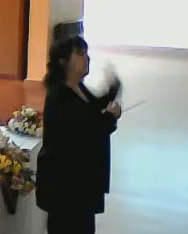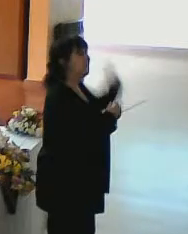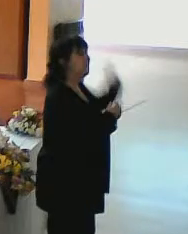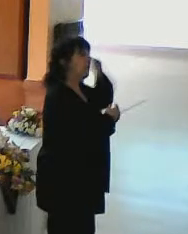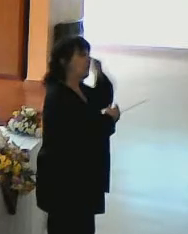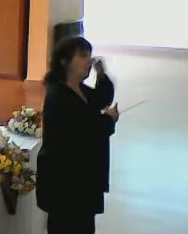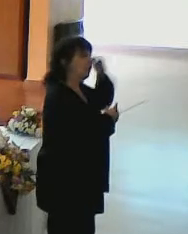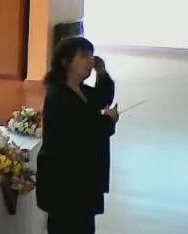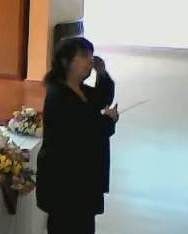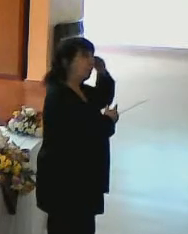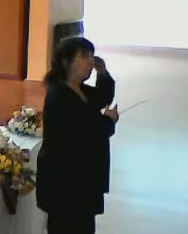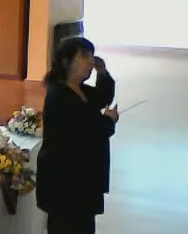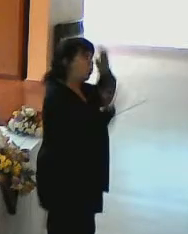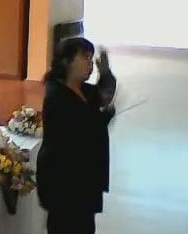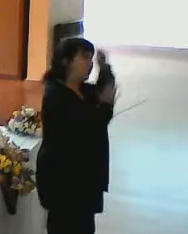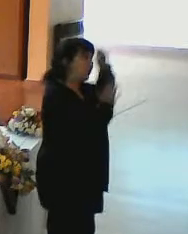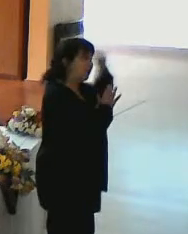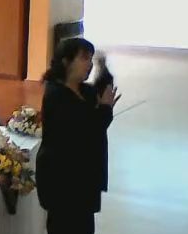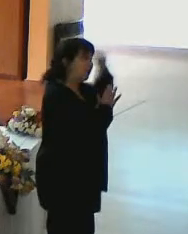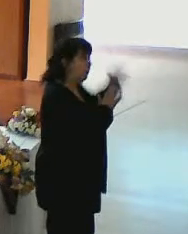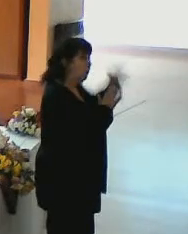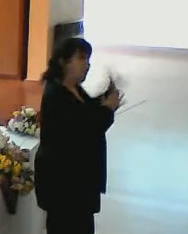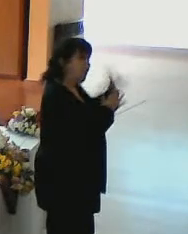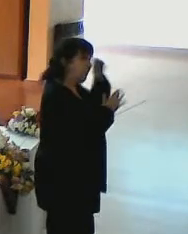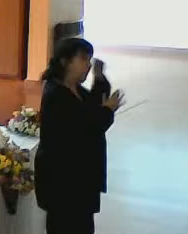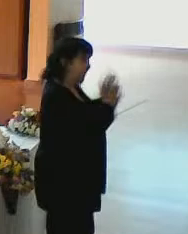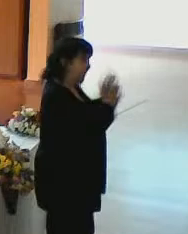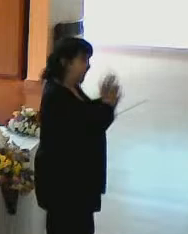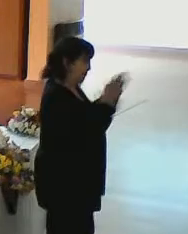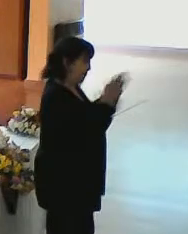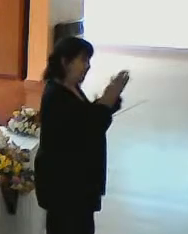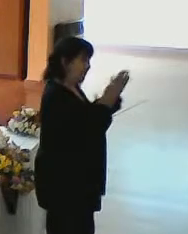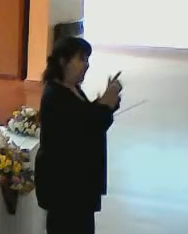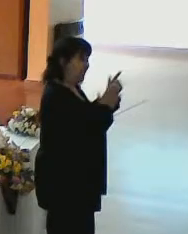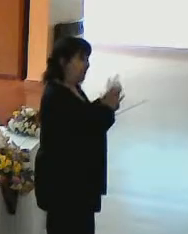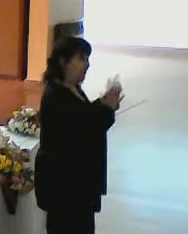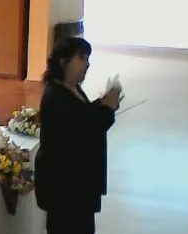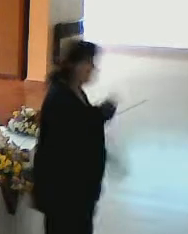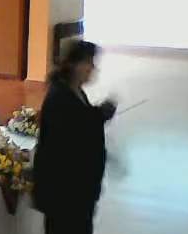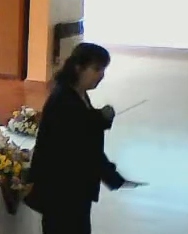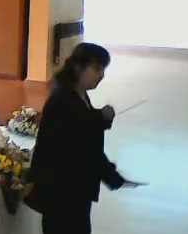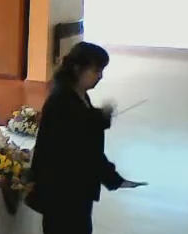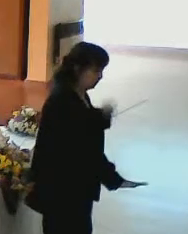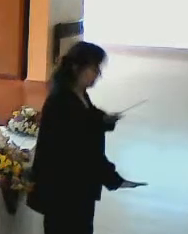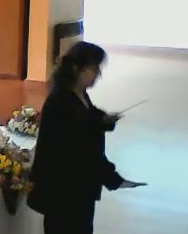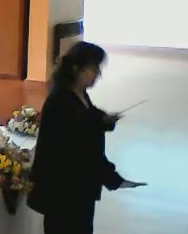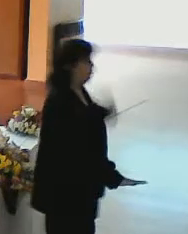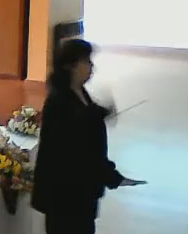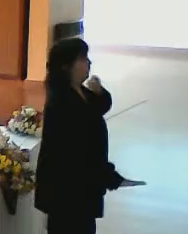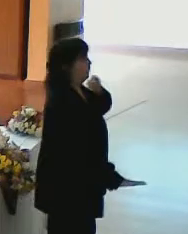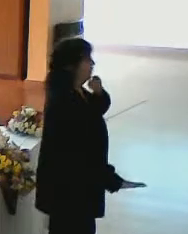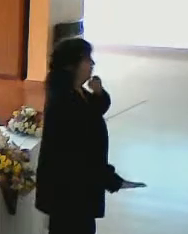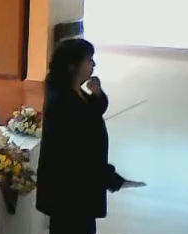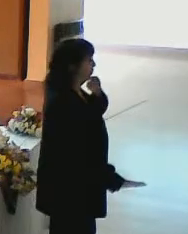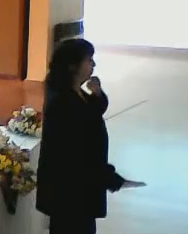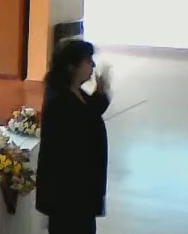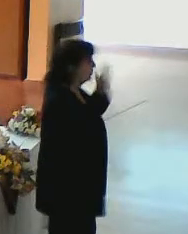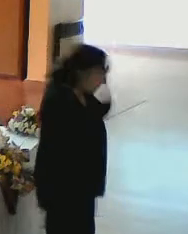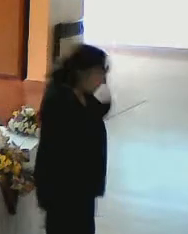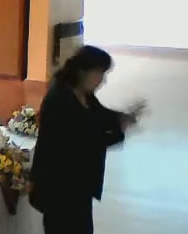neurobiológico que se manifiesta, todos los síntomas de este cuadro aparecen en la infancia. con síntomas de